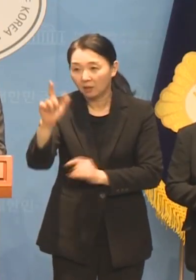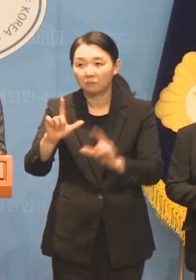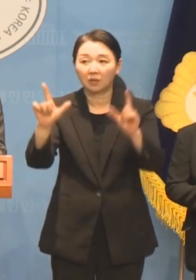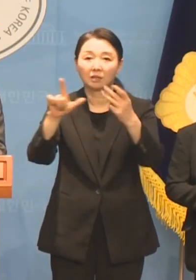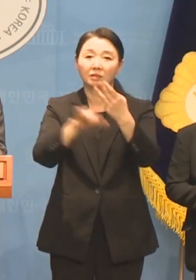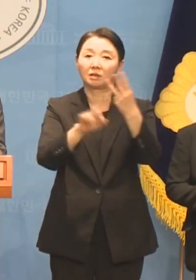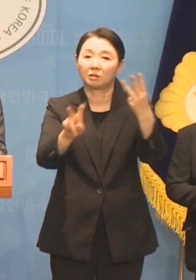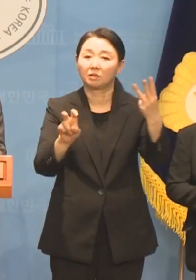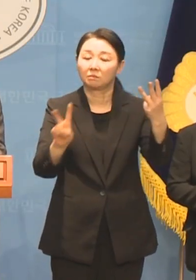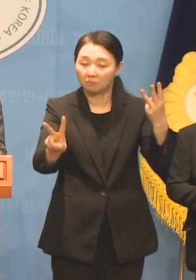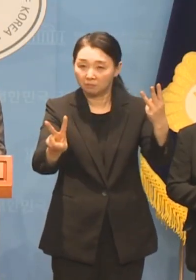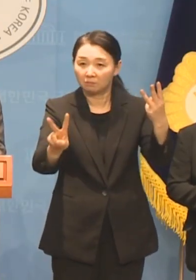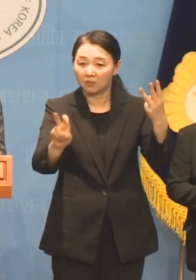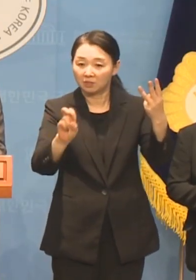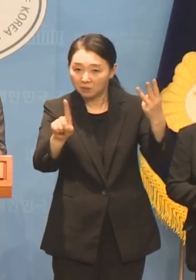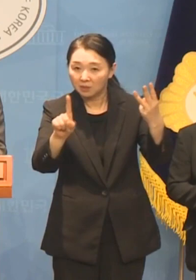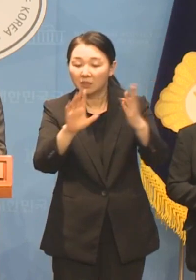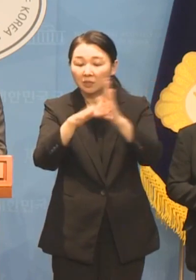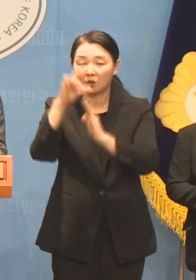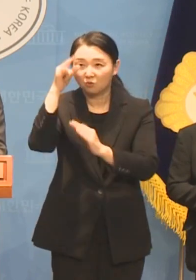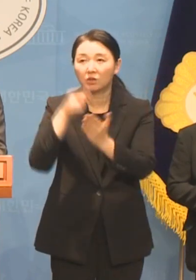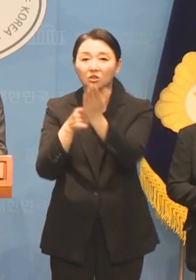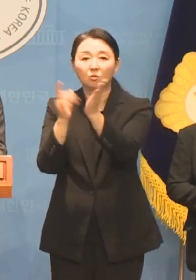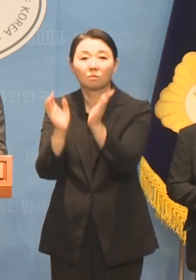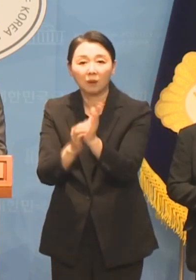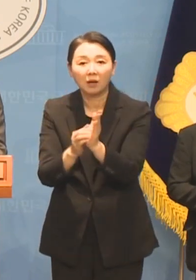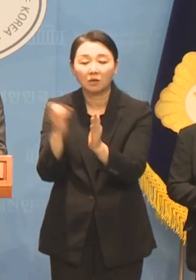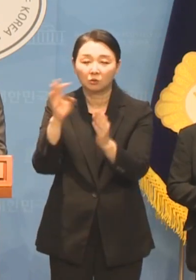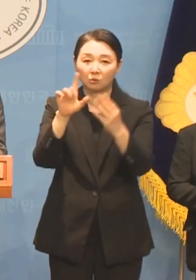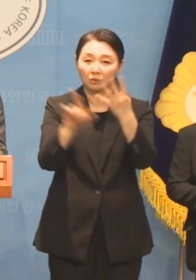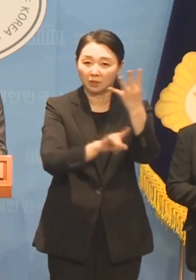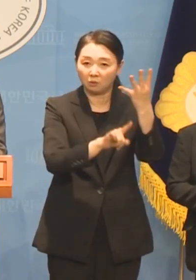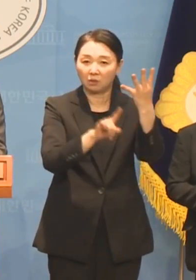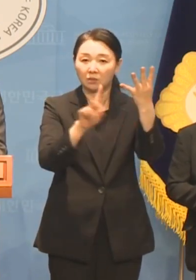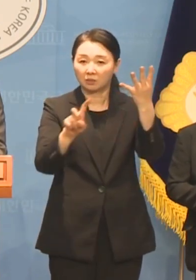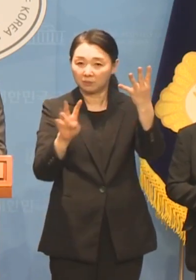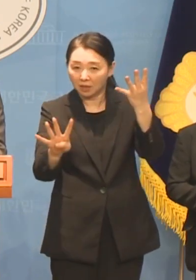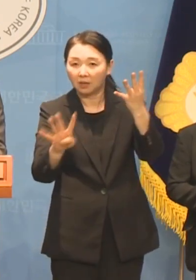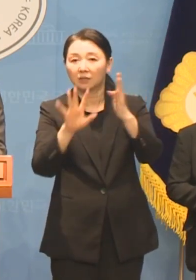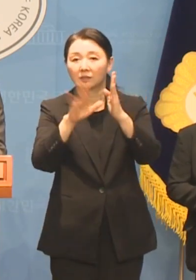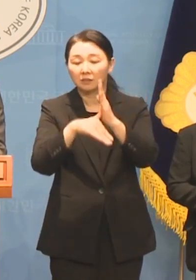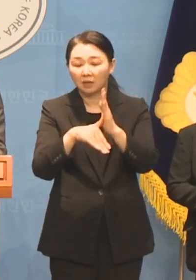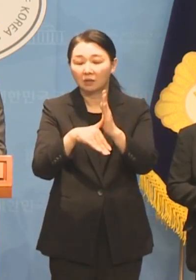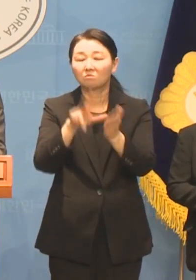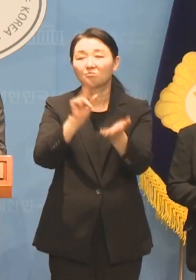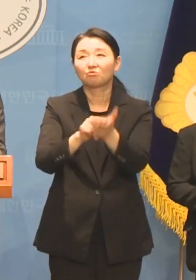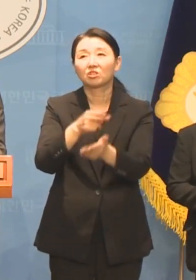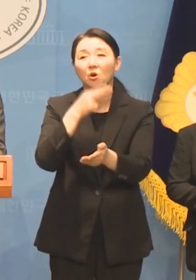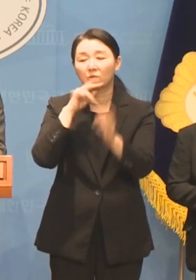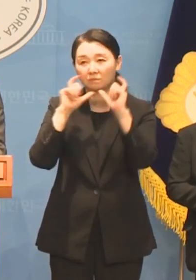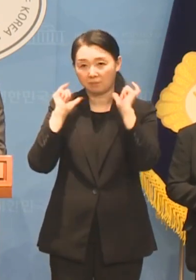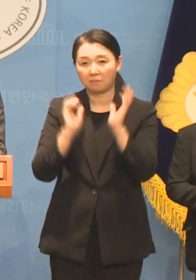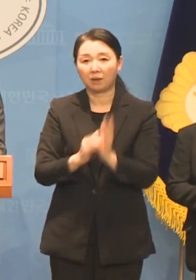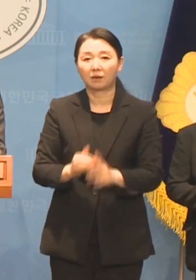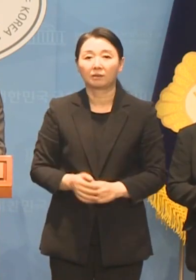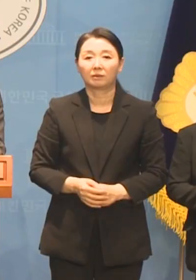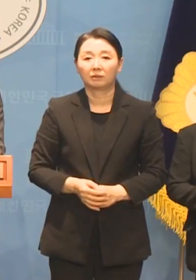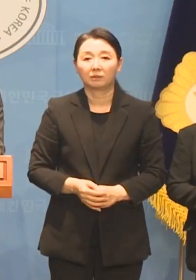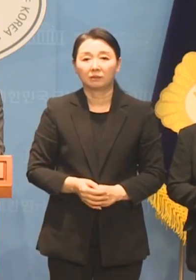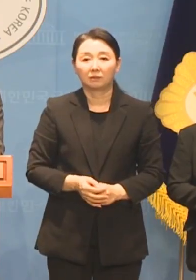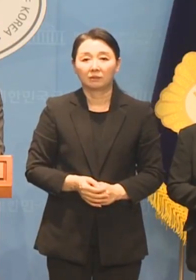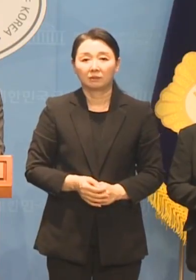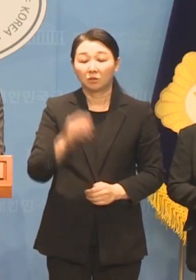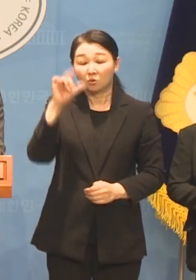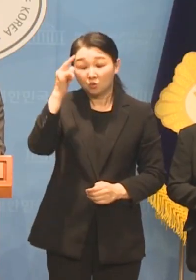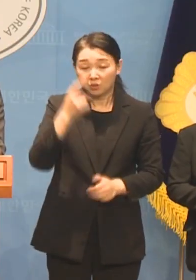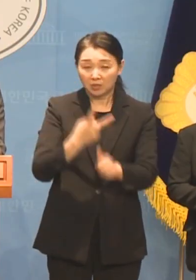3월 21일 구글에 신고 조치하였으며 4월 24일 문제없음 회신을 받았습니다.